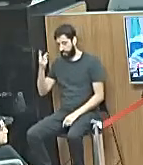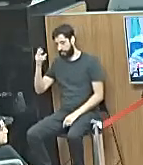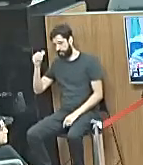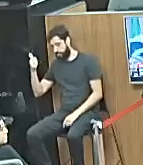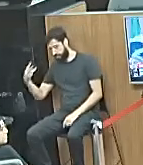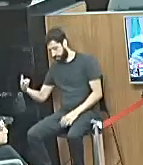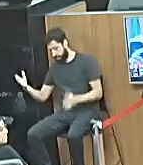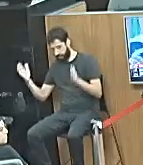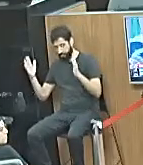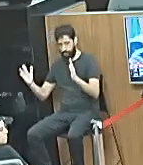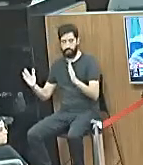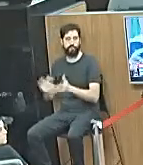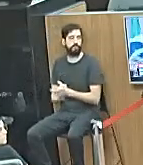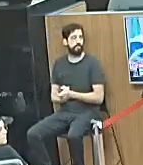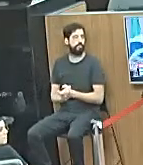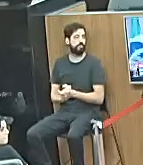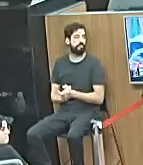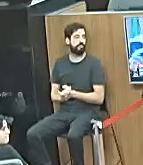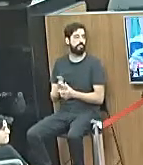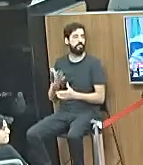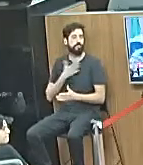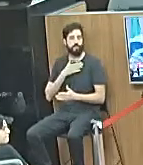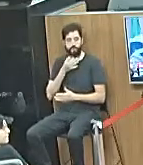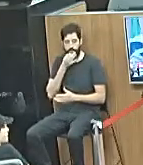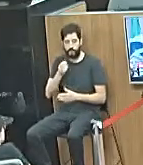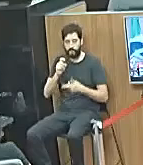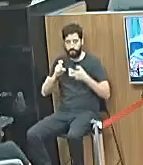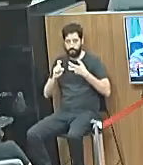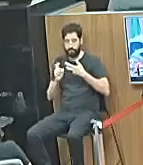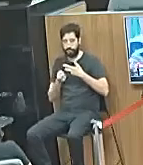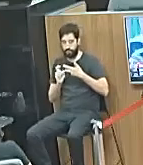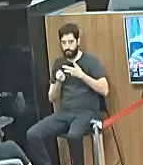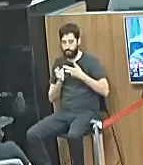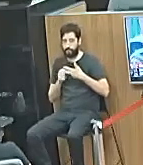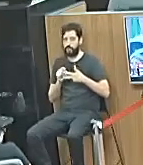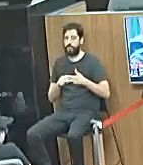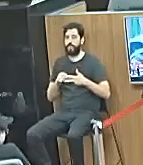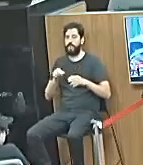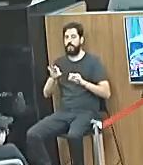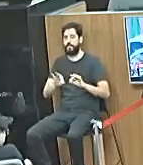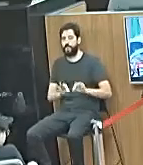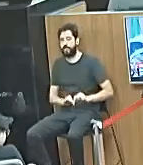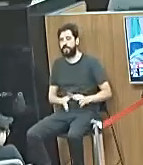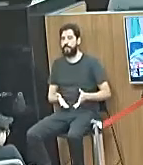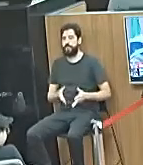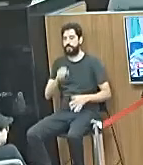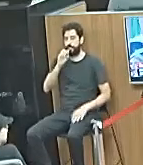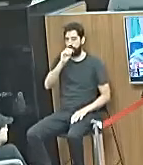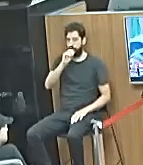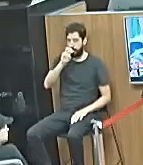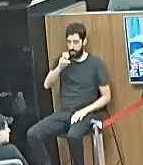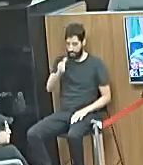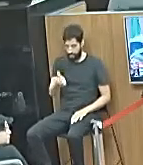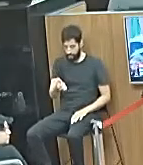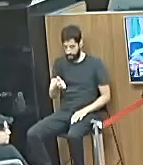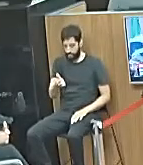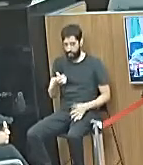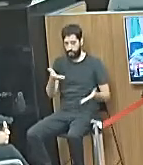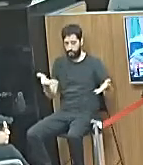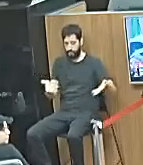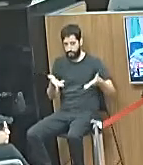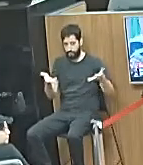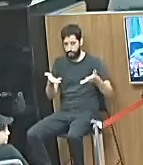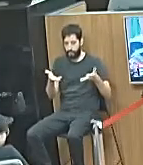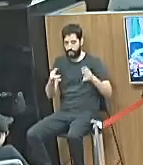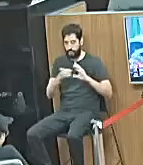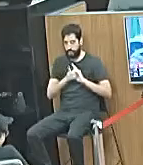2023 e de recomendação ao poder executivo no âmbito dos programas 0 56 fomento